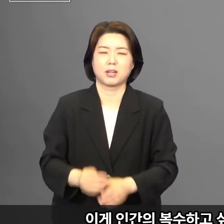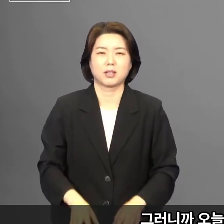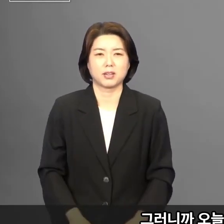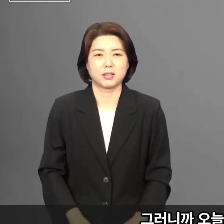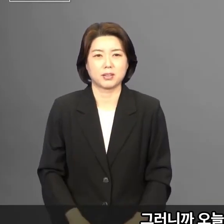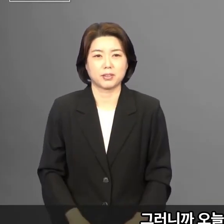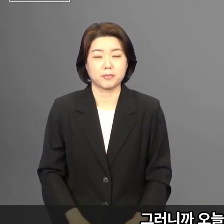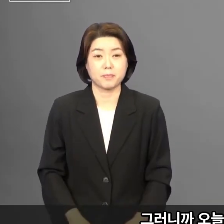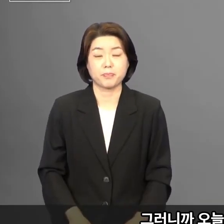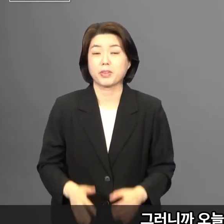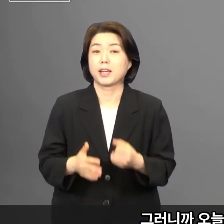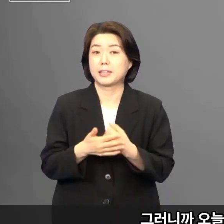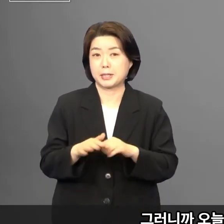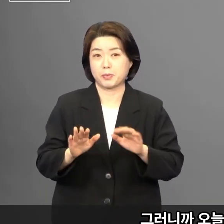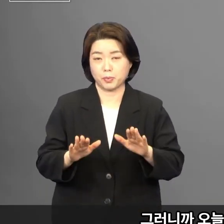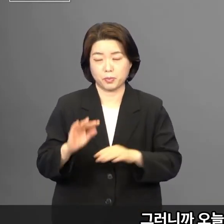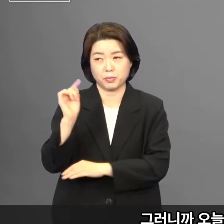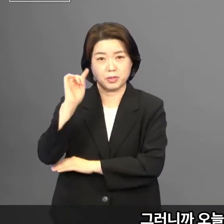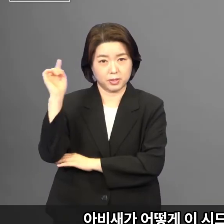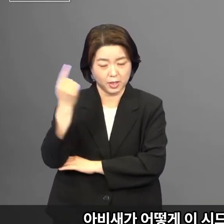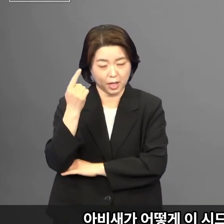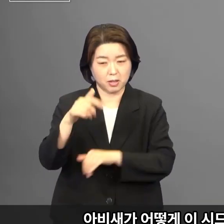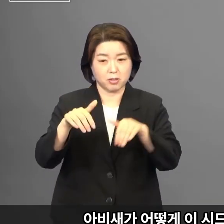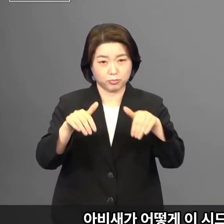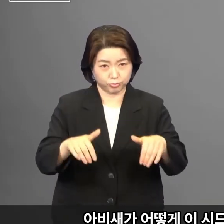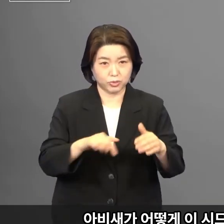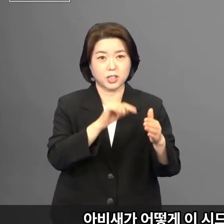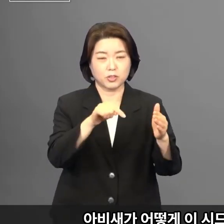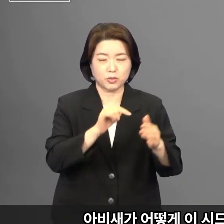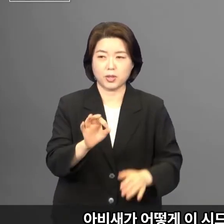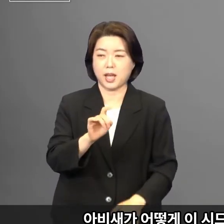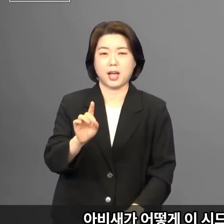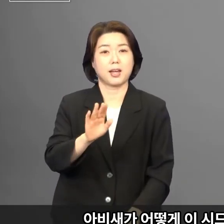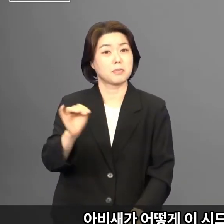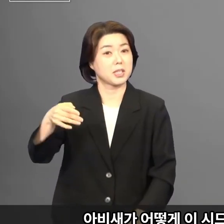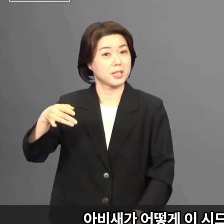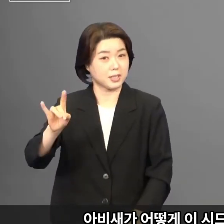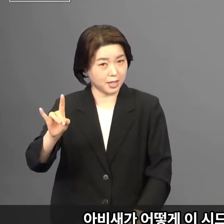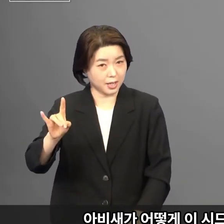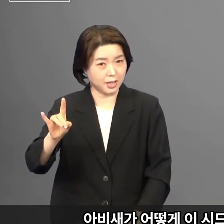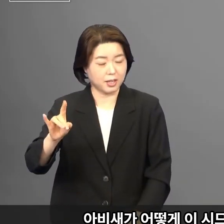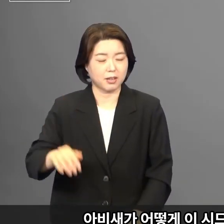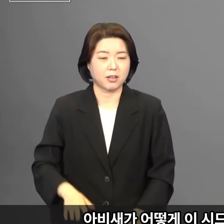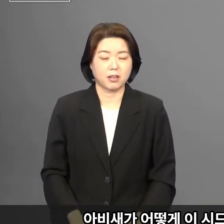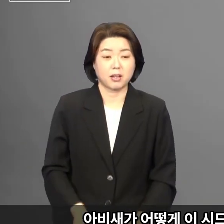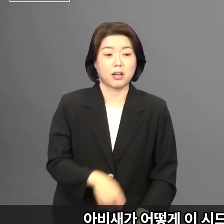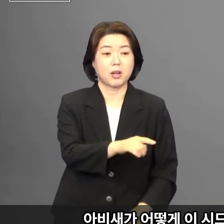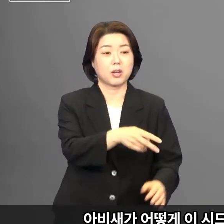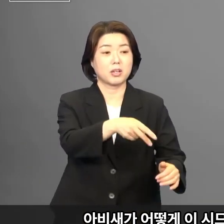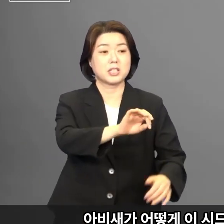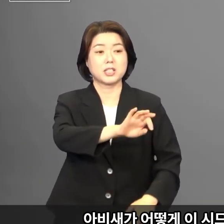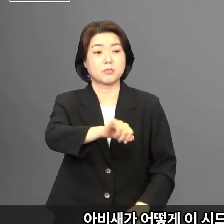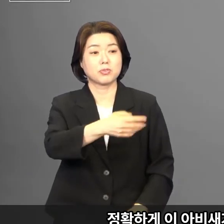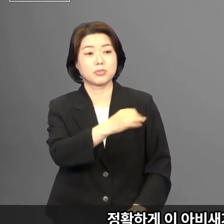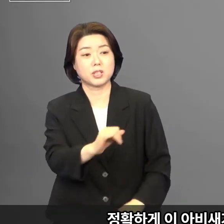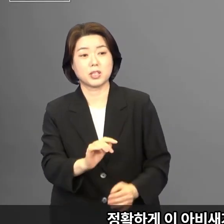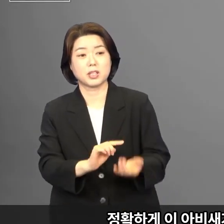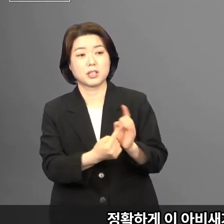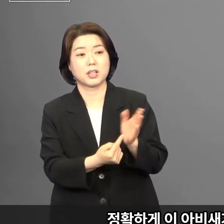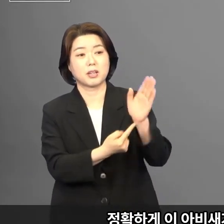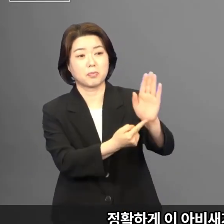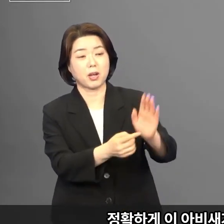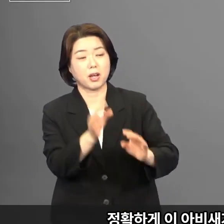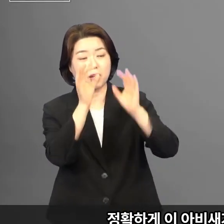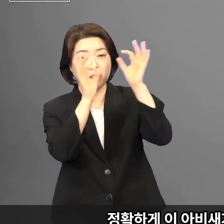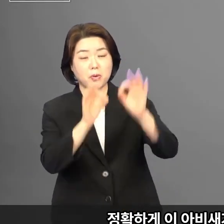본성이에요. 그러니까 오늘 이 다윗의 부하 중에 아비새가 어떻게 이 시므에 대해서 반응하는 걸 보면 정확하게